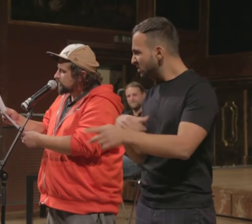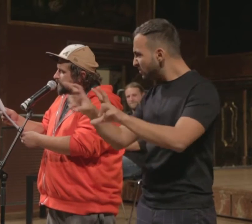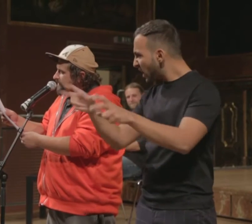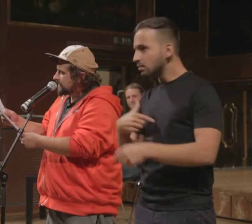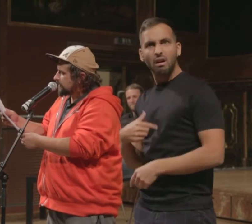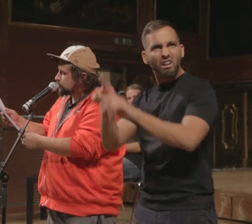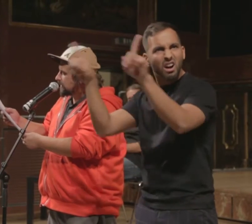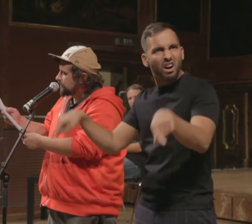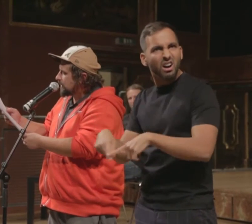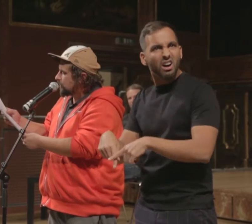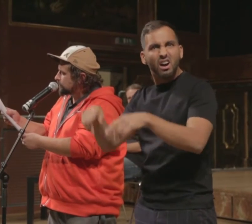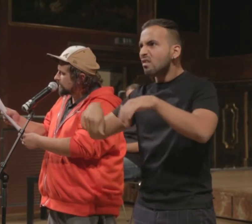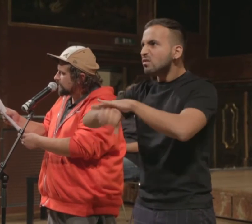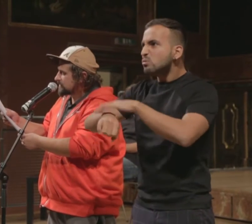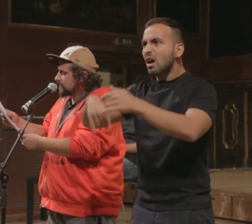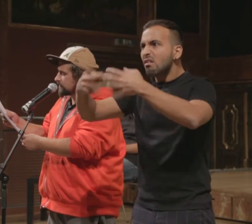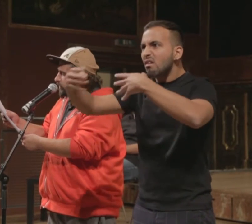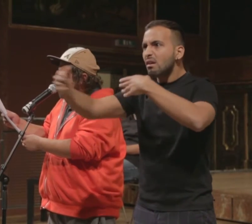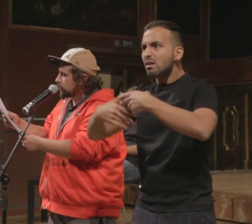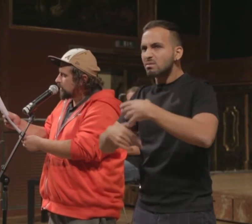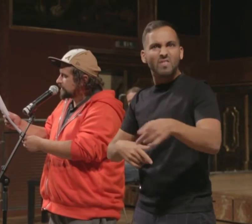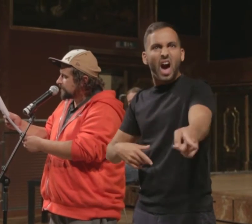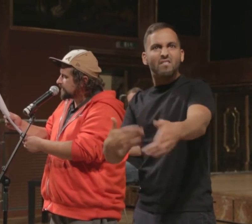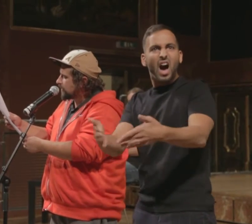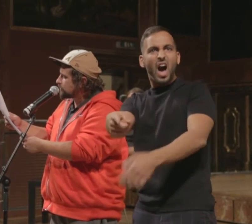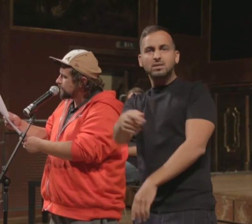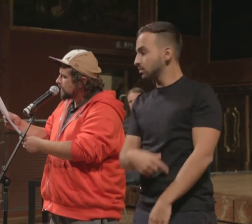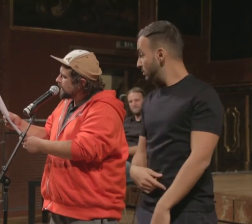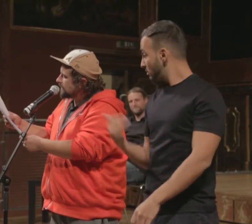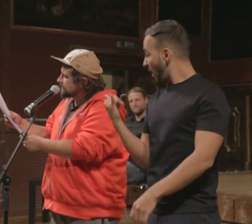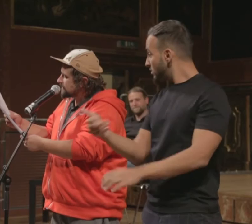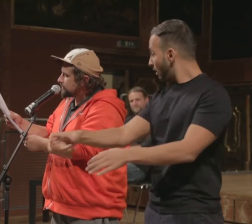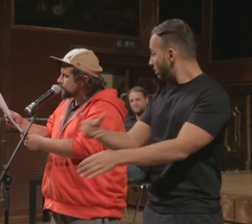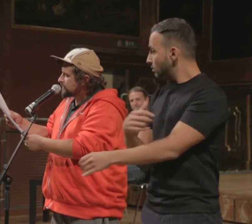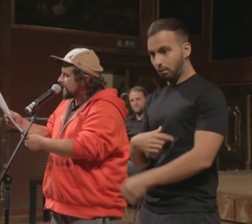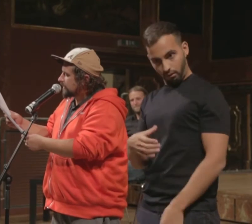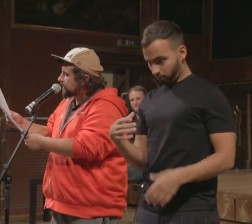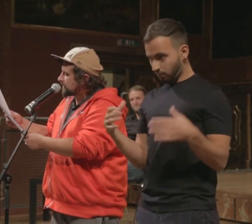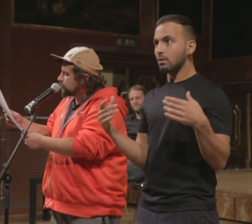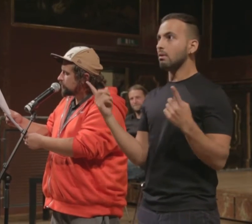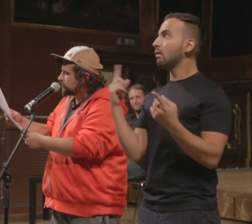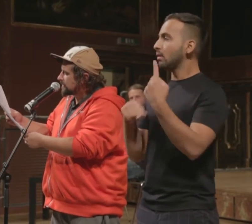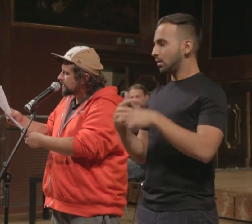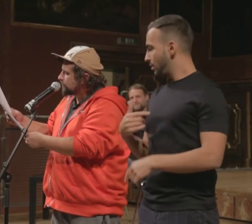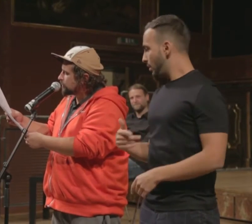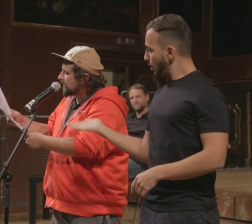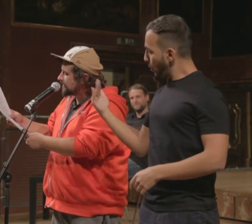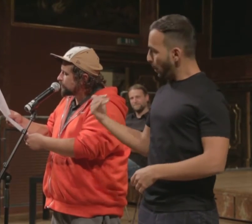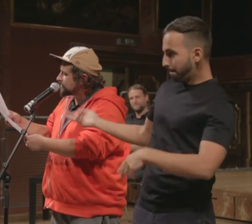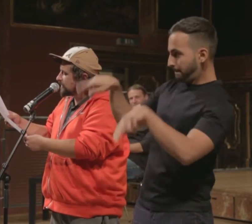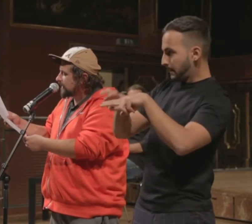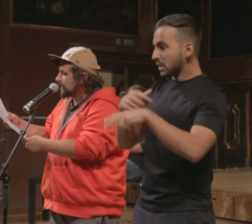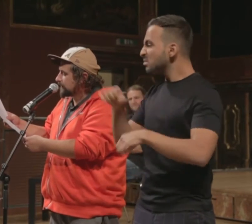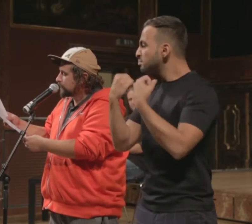andauernd Fußballspiele, Serien und Spielfilme laufen und Trinkwasser einfach so aus dem Rohr in der Wand herausläuft, hielt ich es dann doch für sehr angebracht, ihn über Sachen aufzuklären,